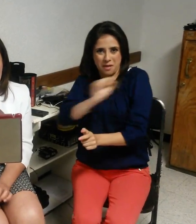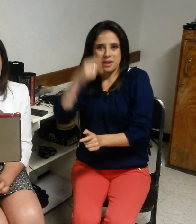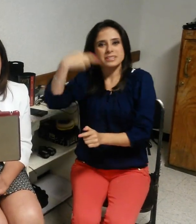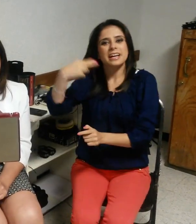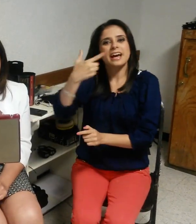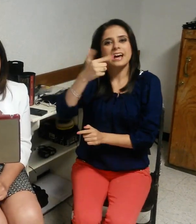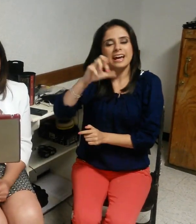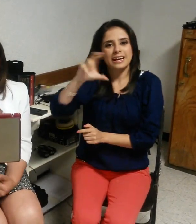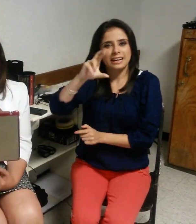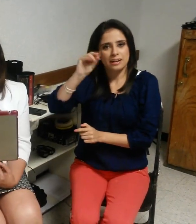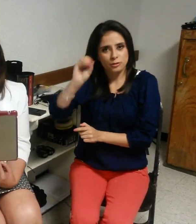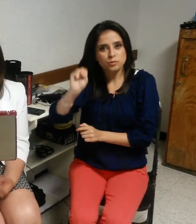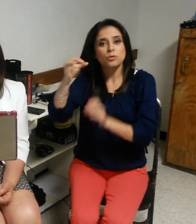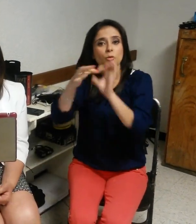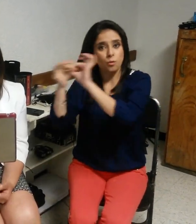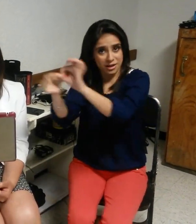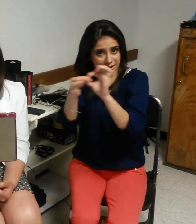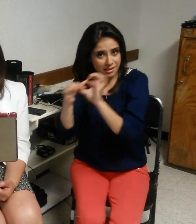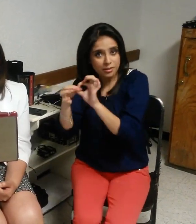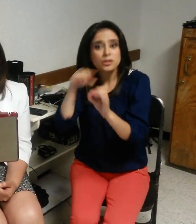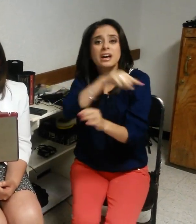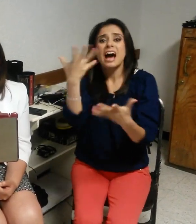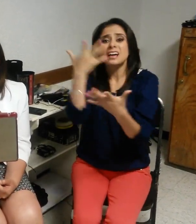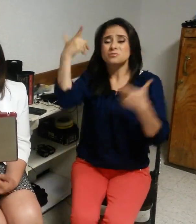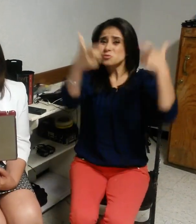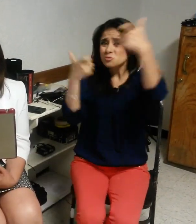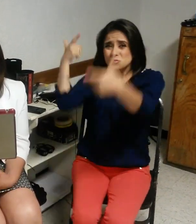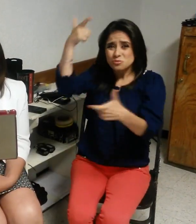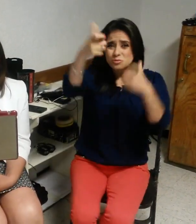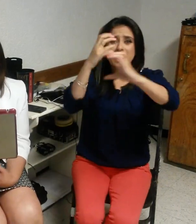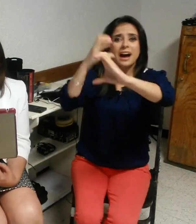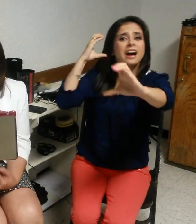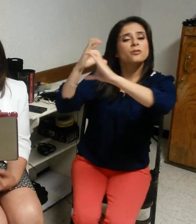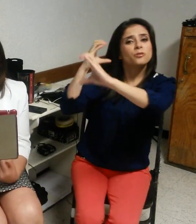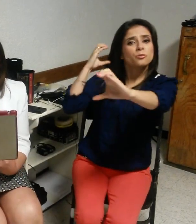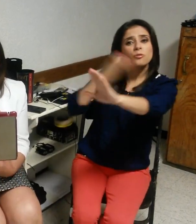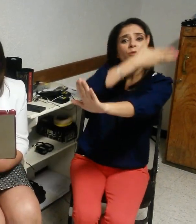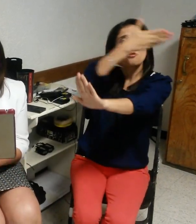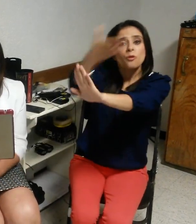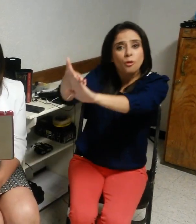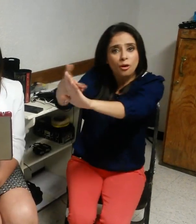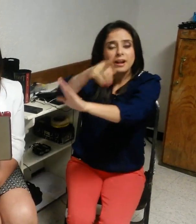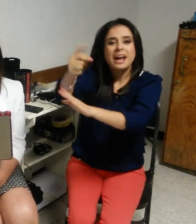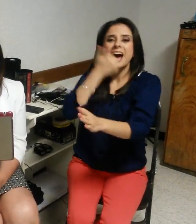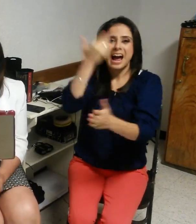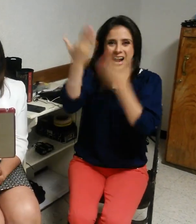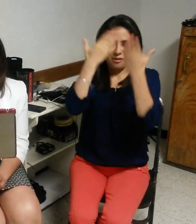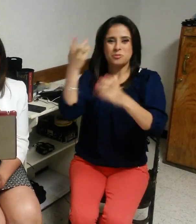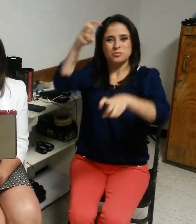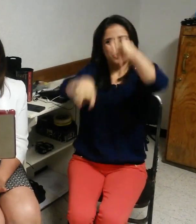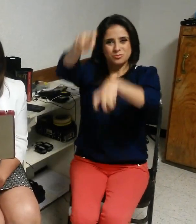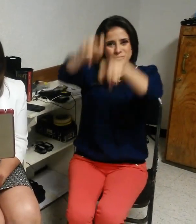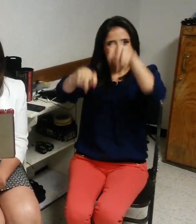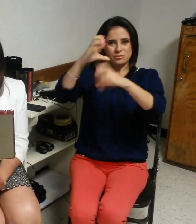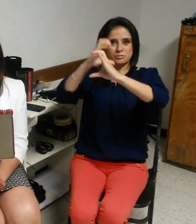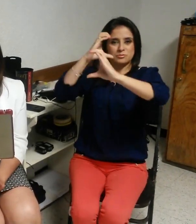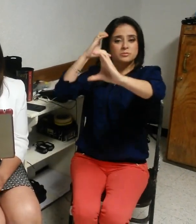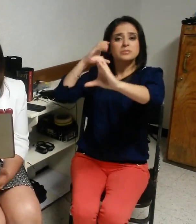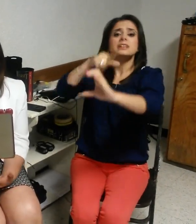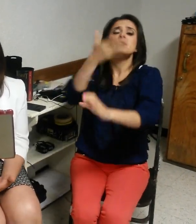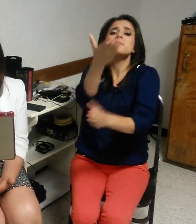Guerreros Unidos dispararon contra autobuses de los que se habían adueñado antes los estudiantes. Ellos habían